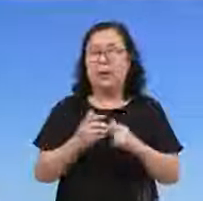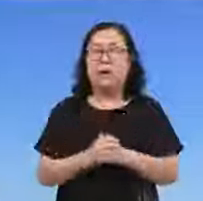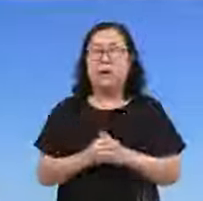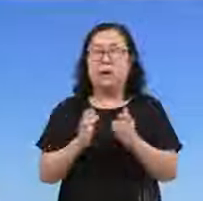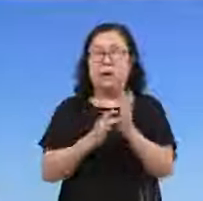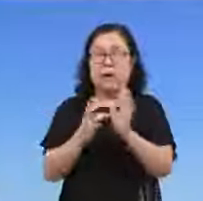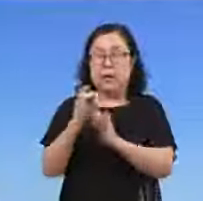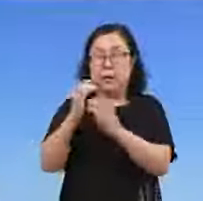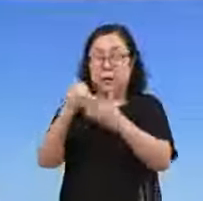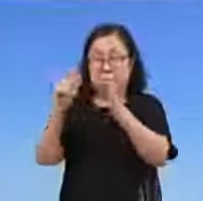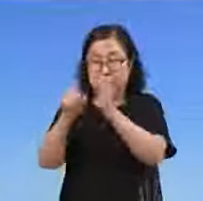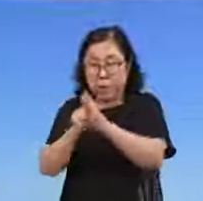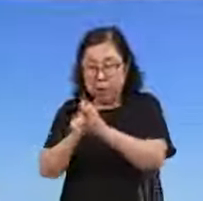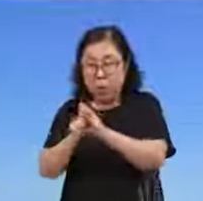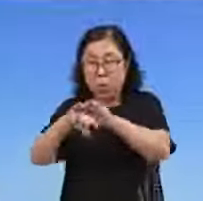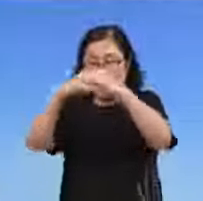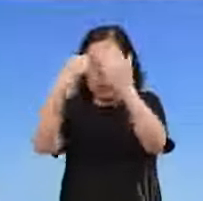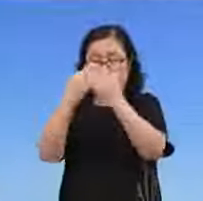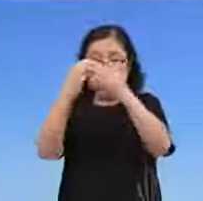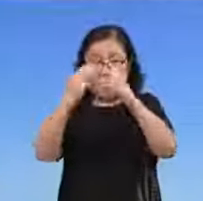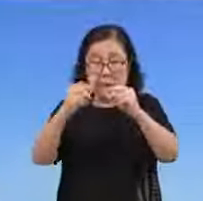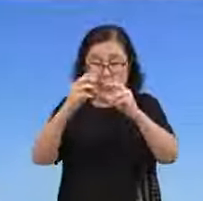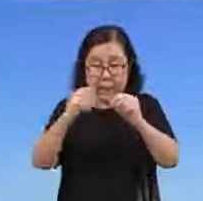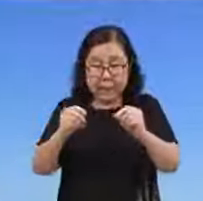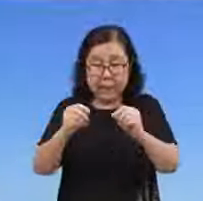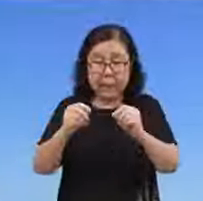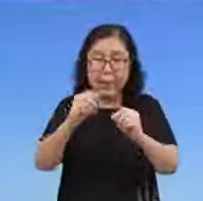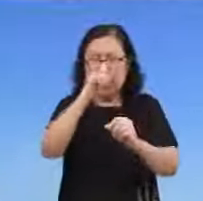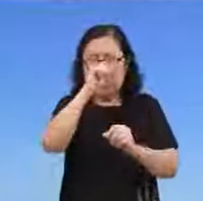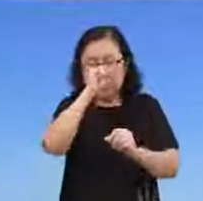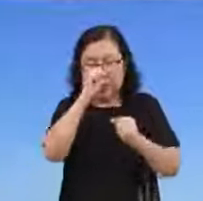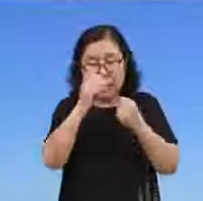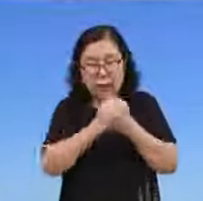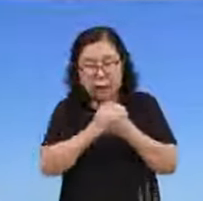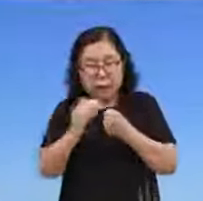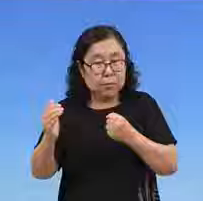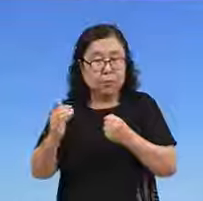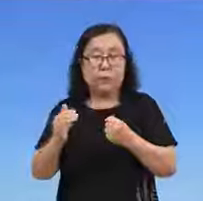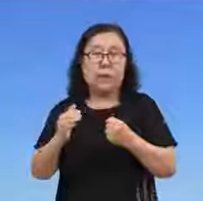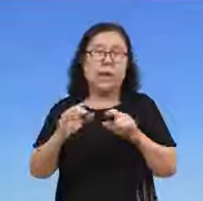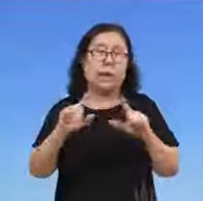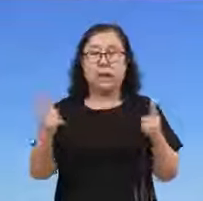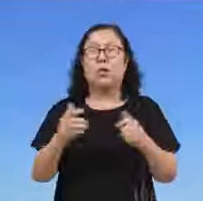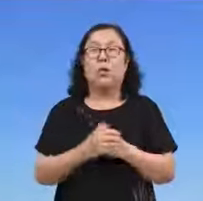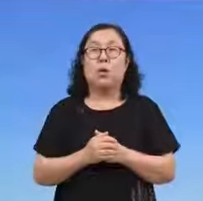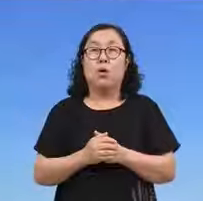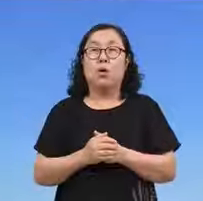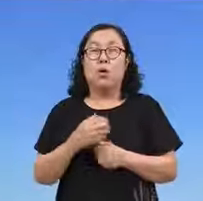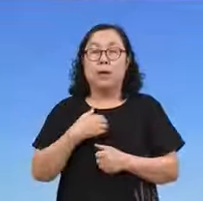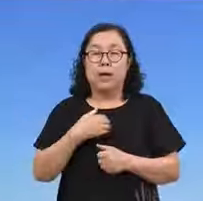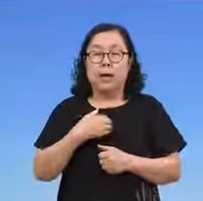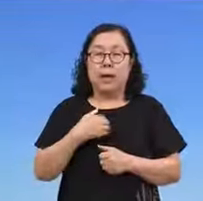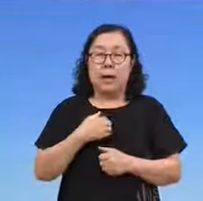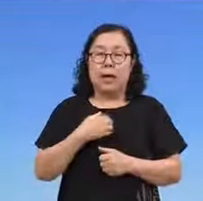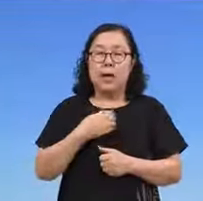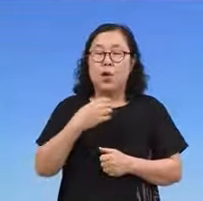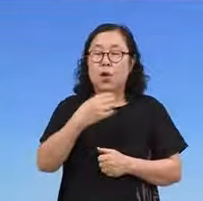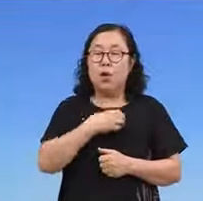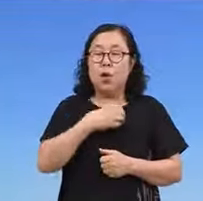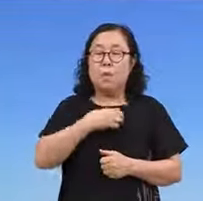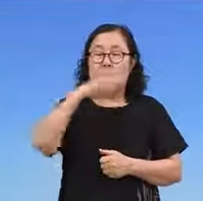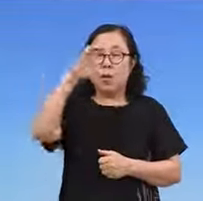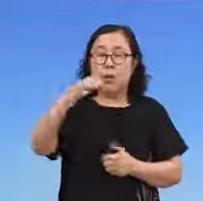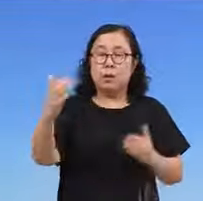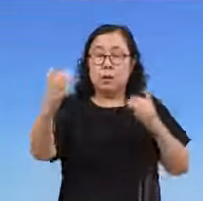게 아닙니다. 메마른 땅을 걸어가도 나 피곤치 아니하며 저 위험한 곳 내가 이를